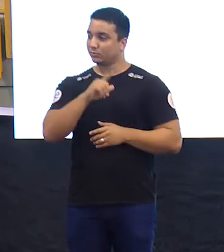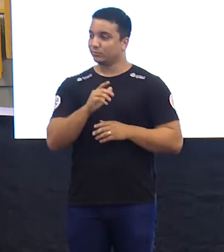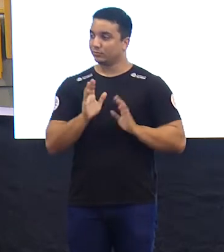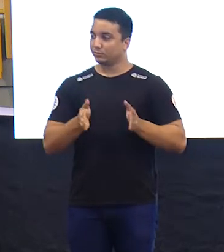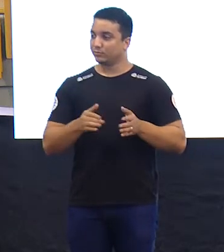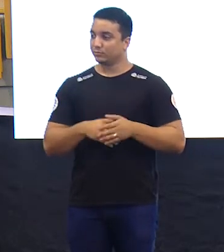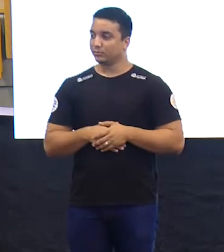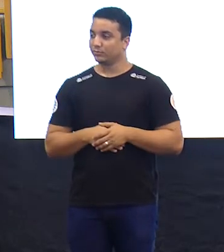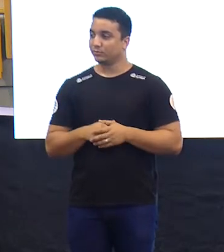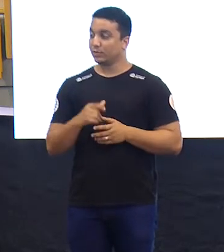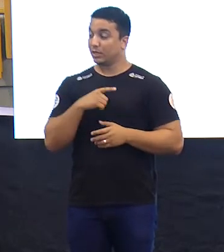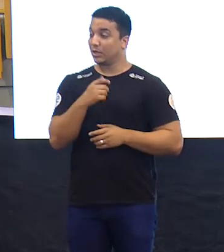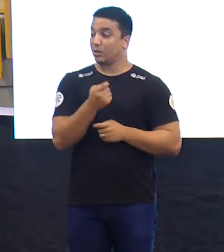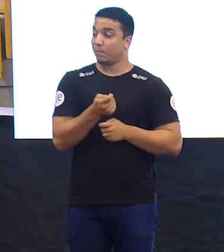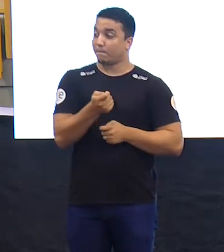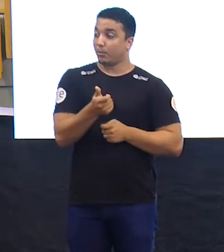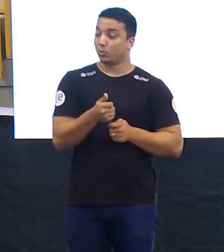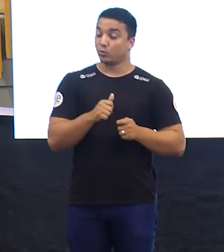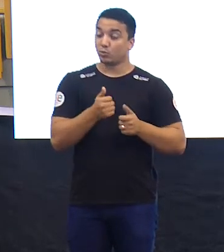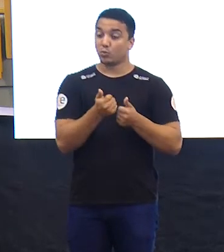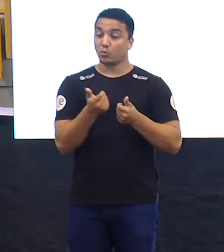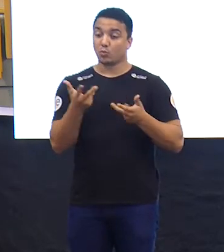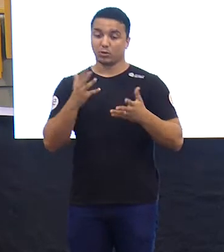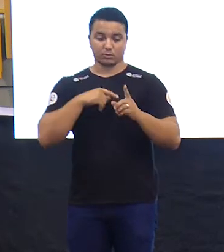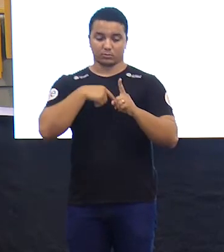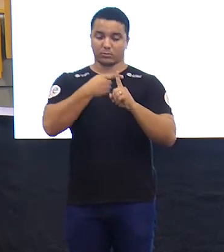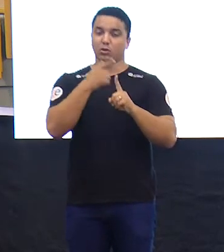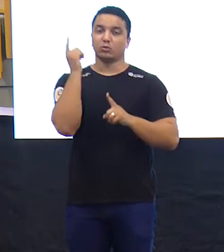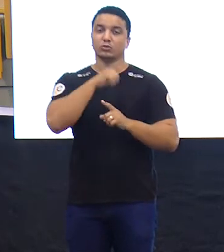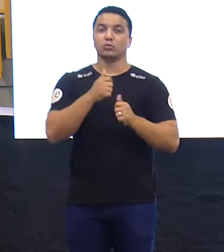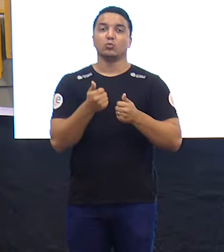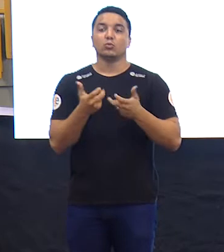Quantos pontos a mais ela fez?